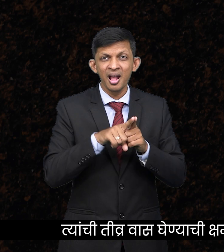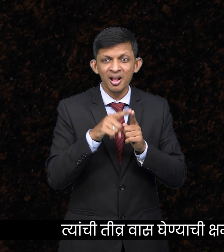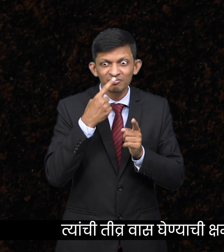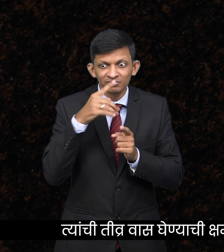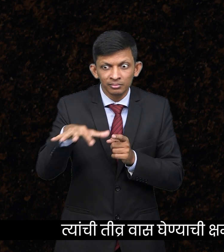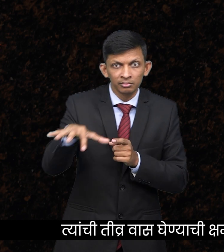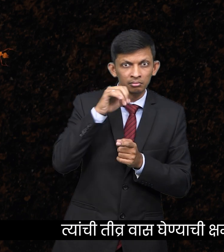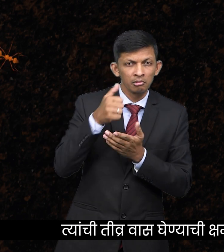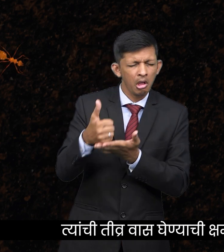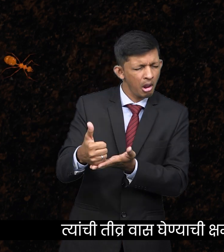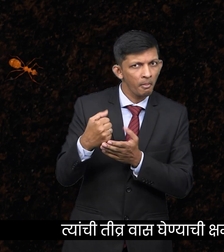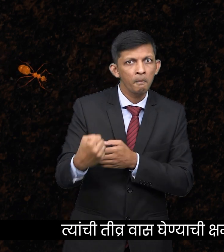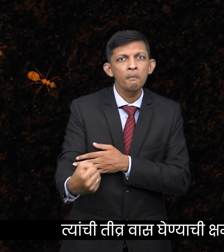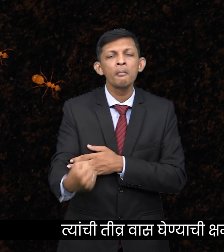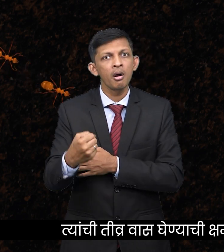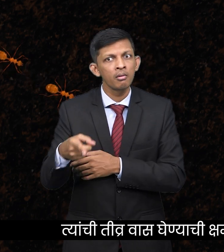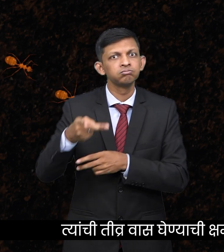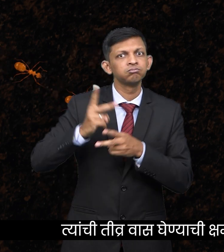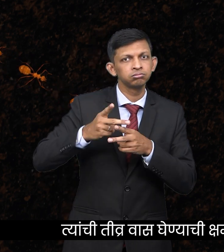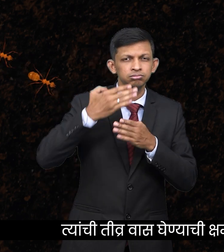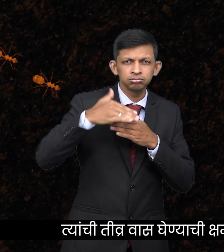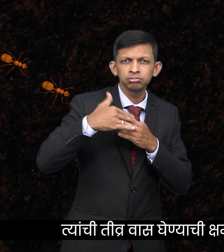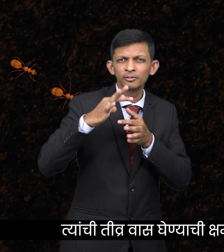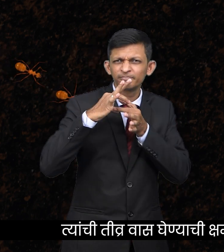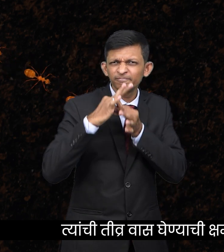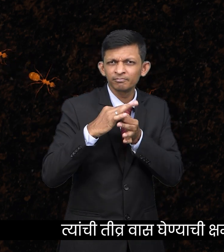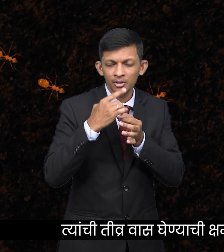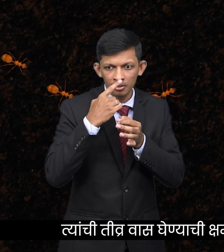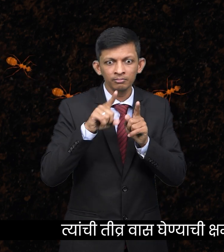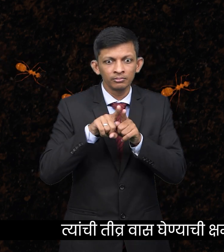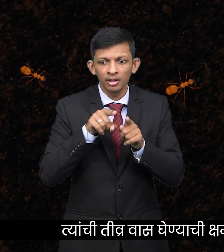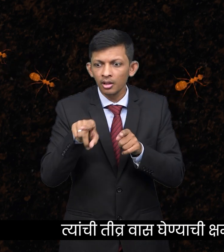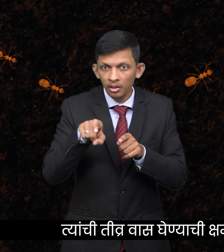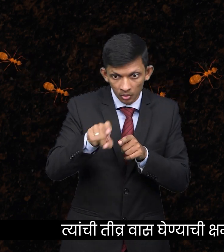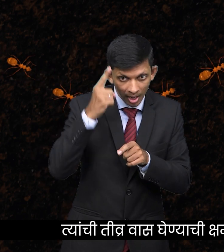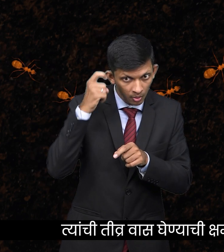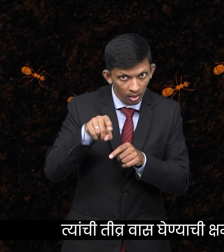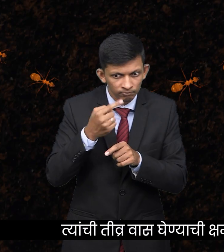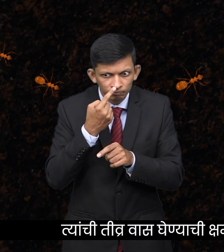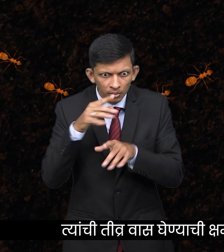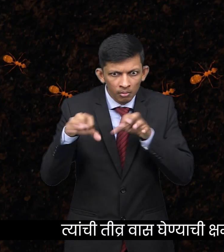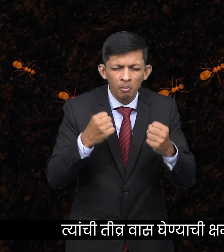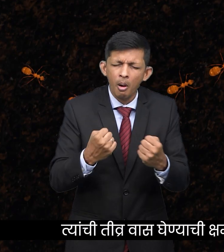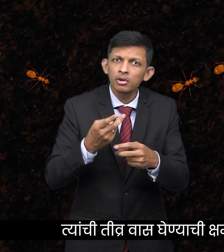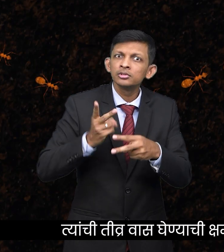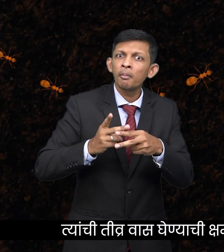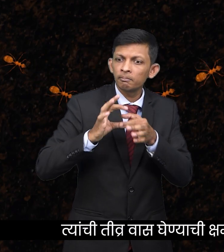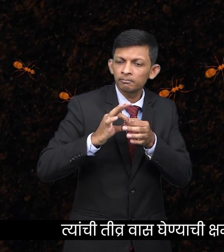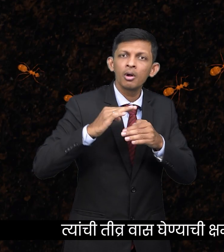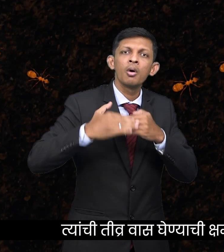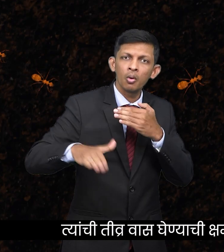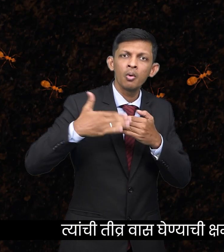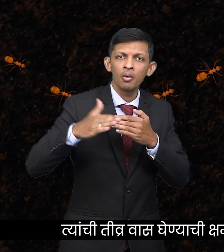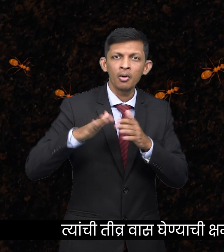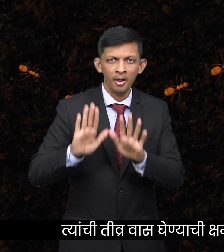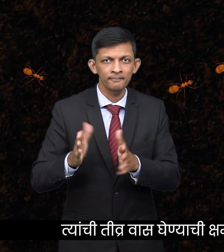त्यांची तीव्र वास घेण्याची क्षमता त्यांना एकमेकांशी जोडलेले राहण्यास आणि एक संघ म्हणून